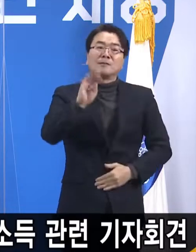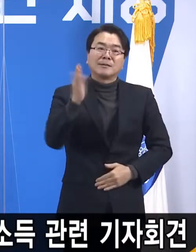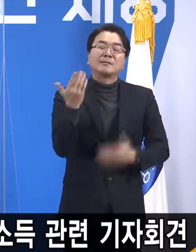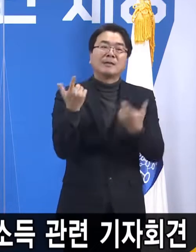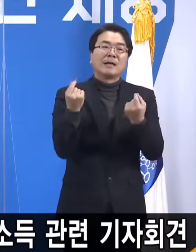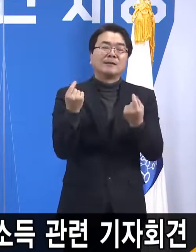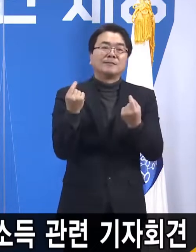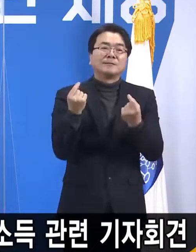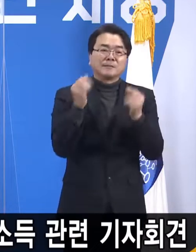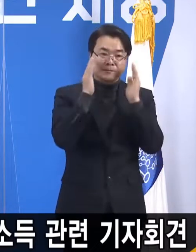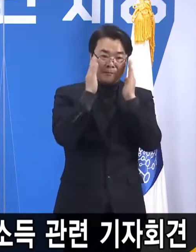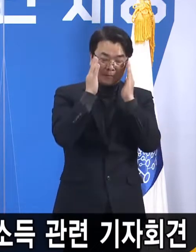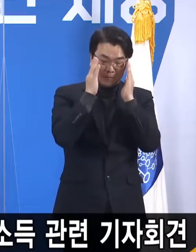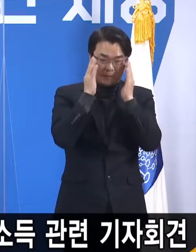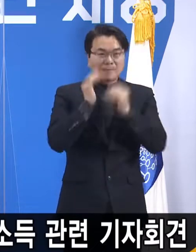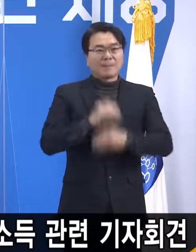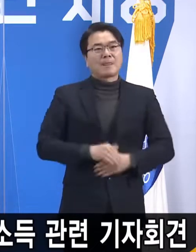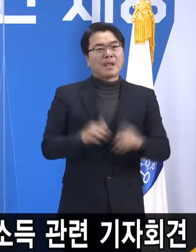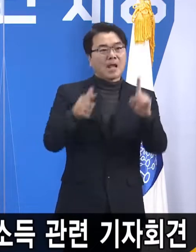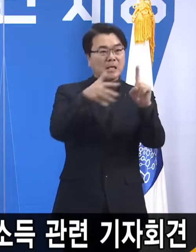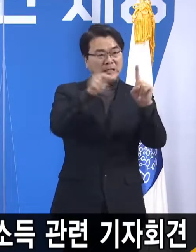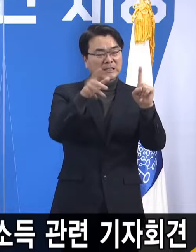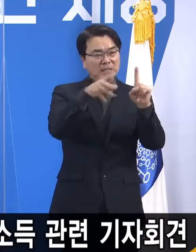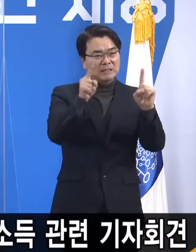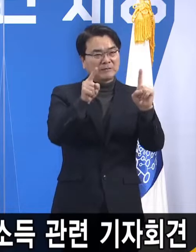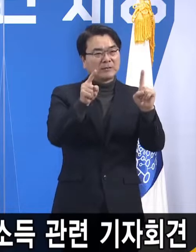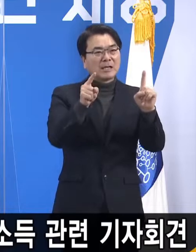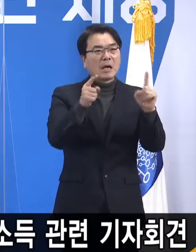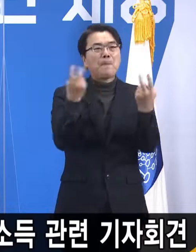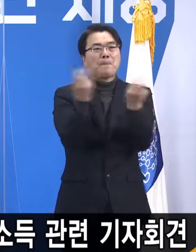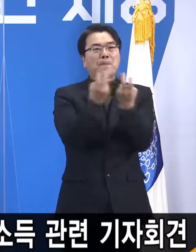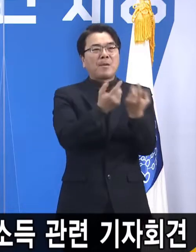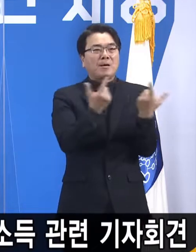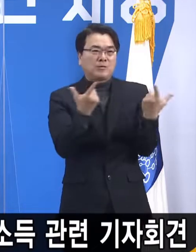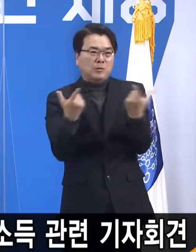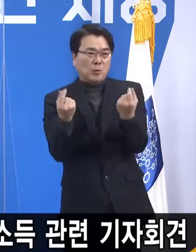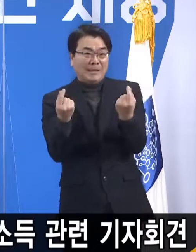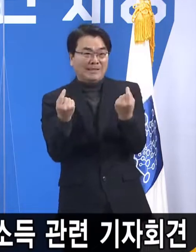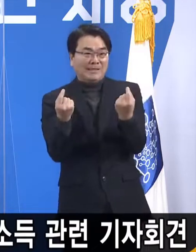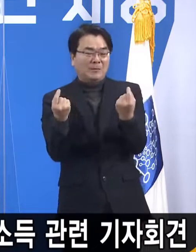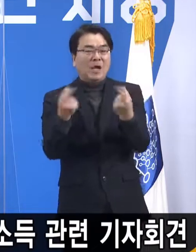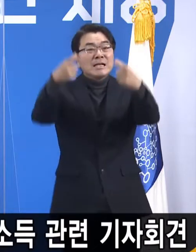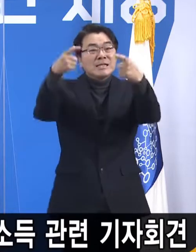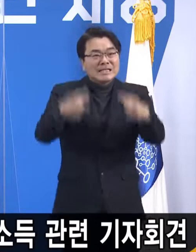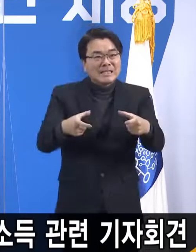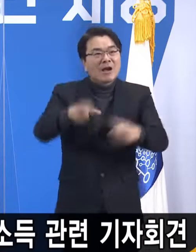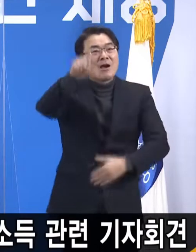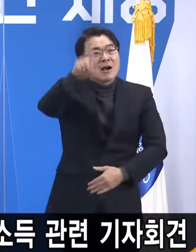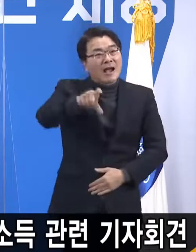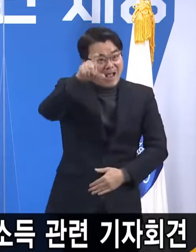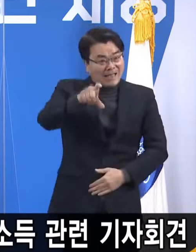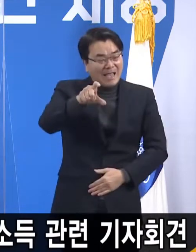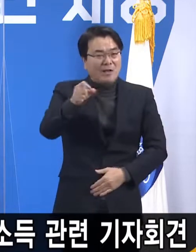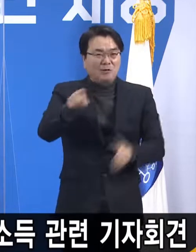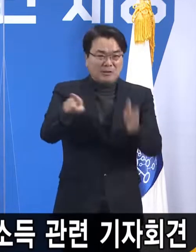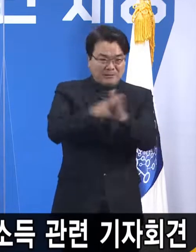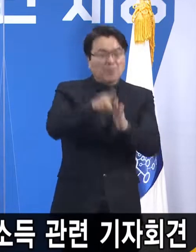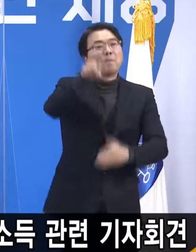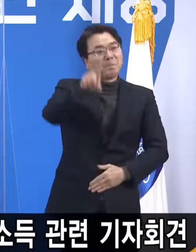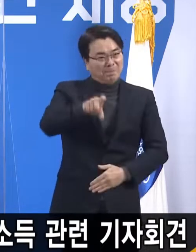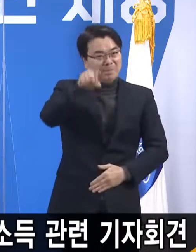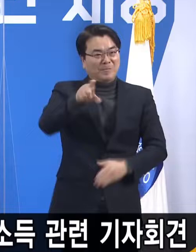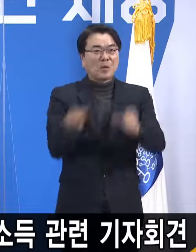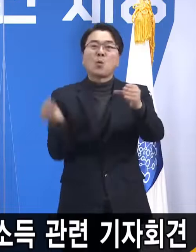되겠습니다. 1차 재난 기본소득과 동일하게 현금이 아닌 지역화폐 카드나 신용카드